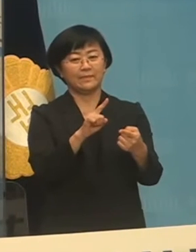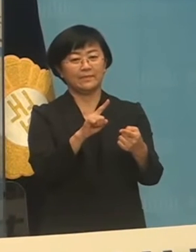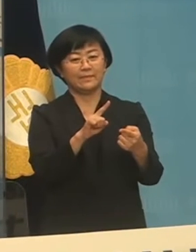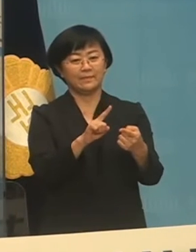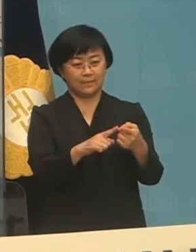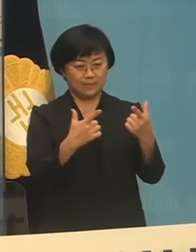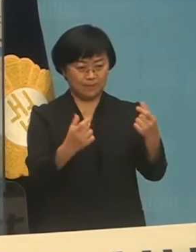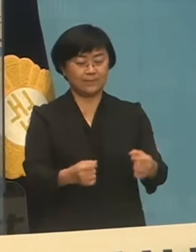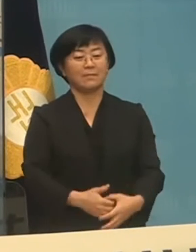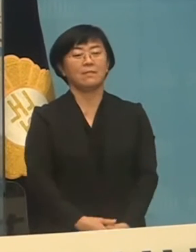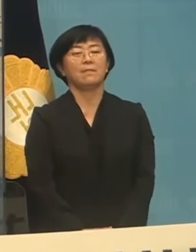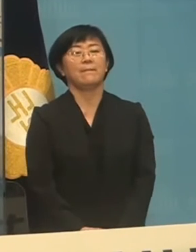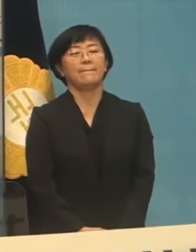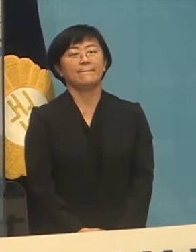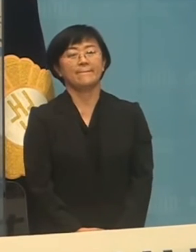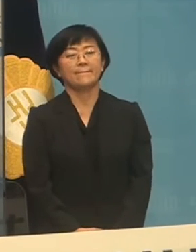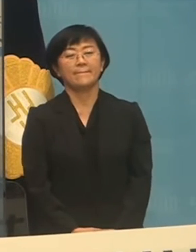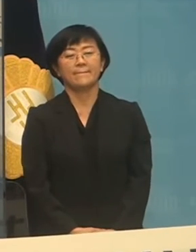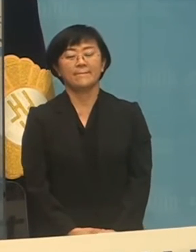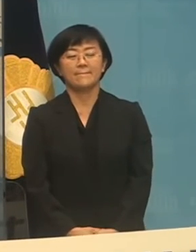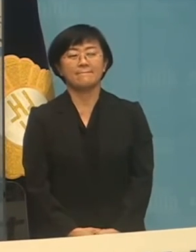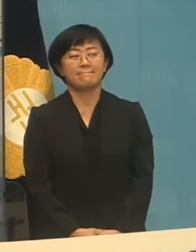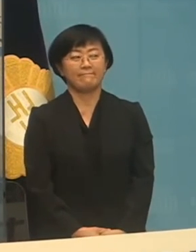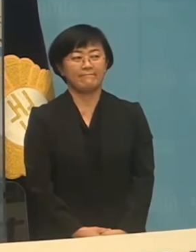있는 것 같습니다.